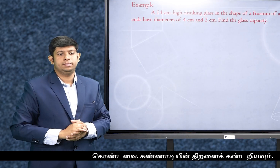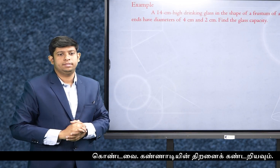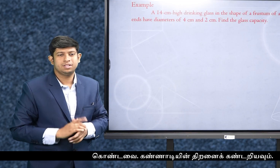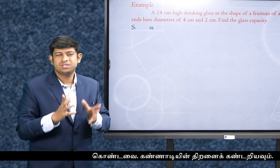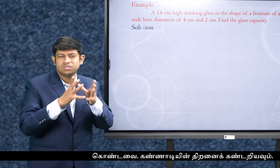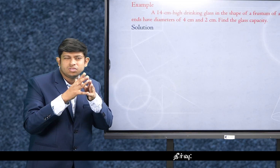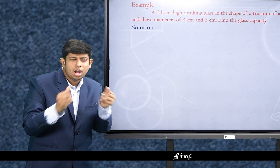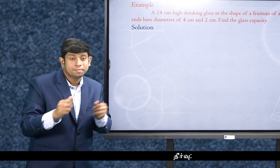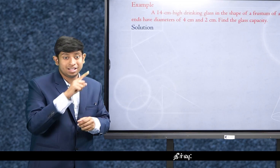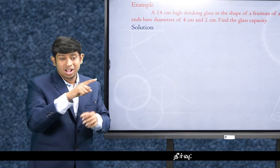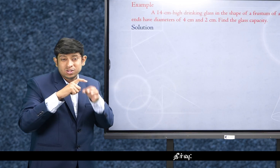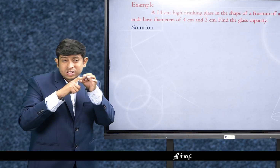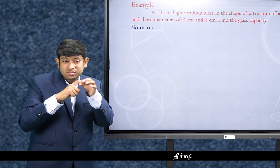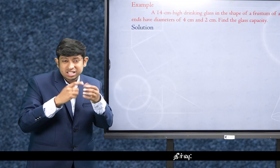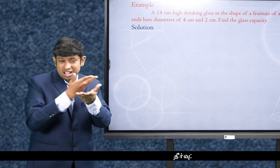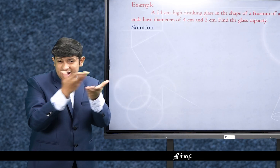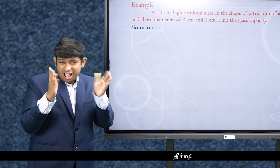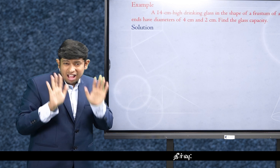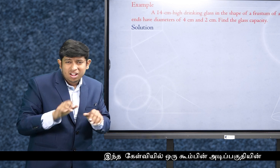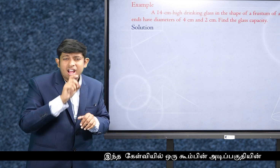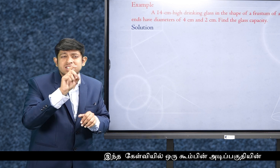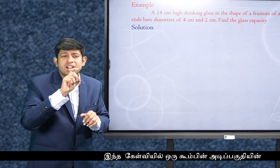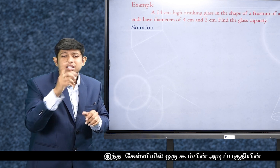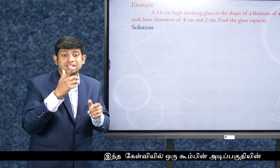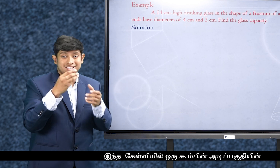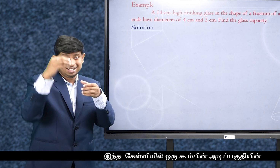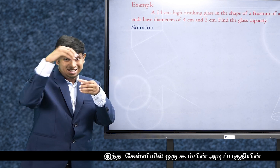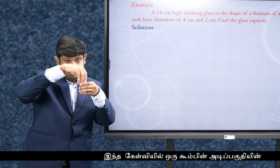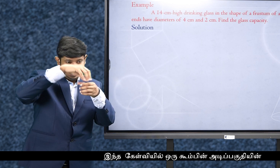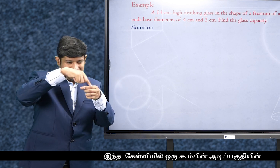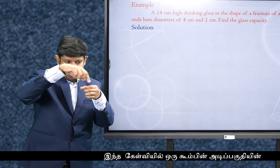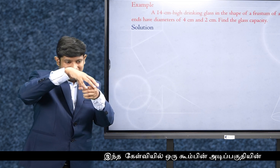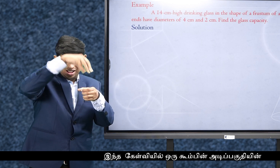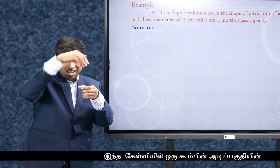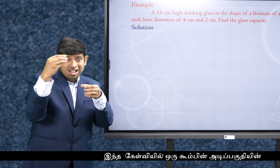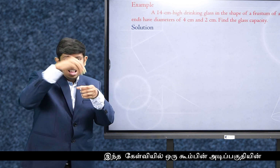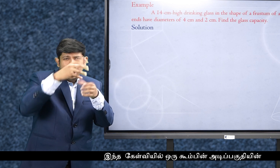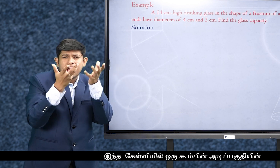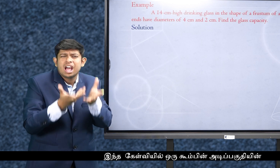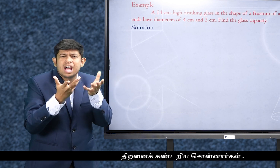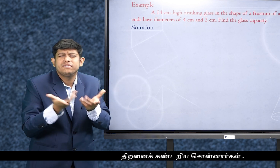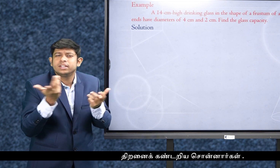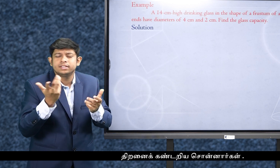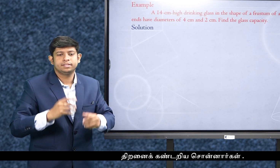கண்டறியவும். தீர்வு: இந்த கேள்வியில் ஒரு கூம்பின் அடிகண்டத்தின் திறனை